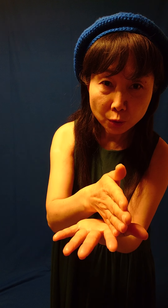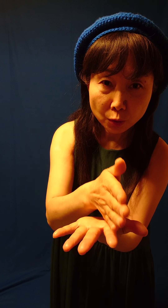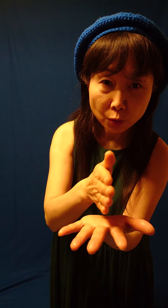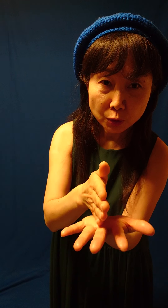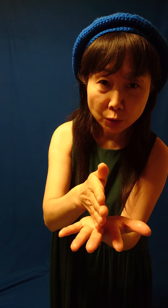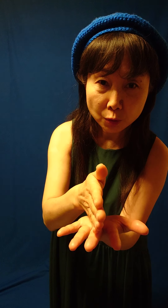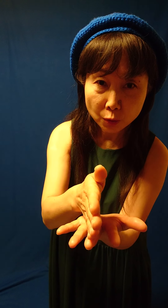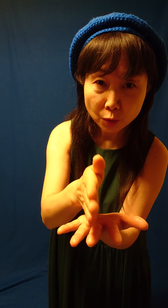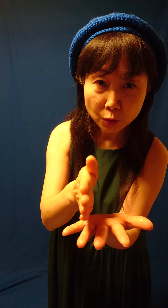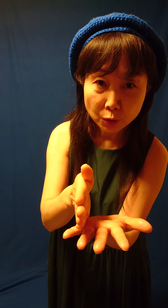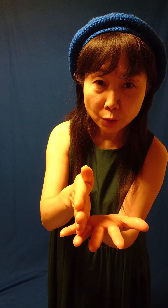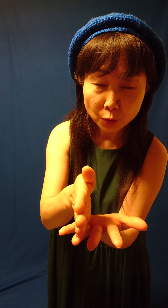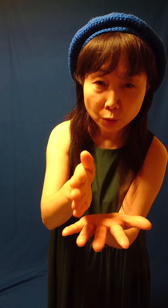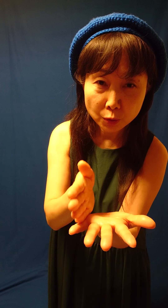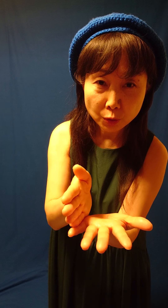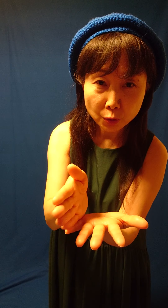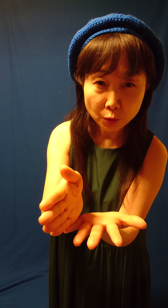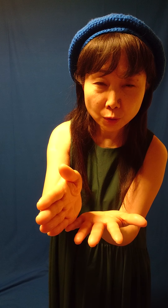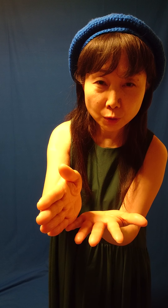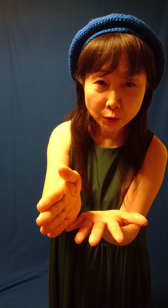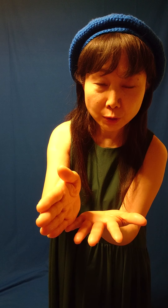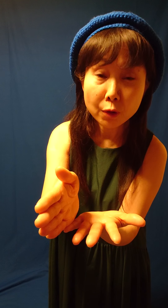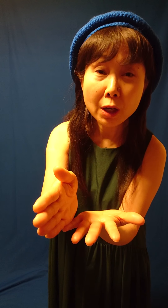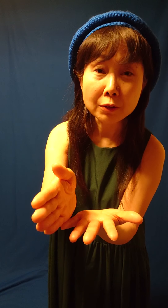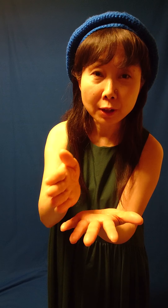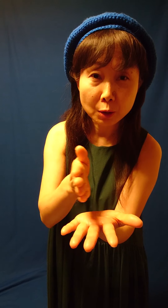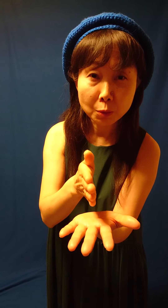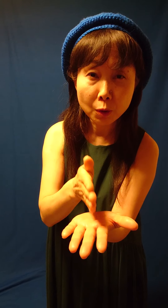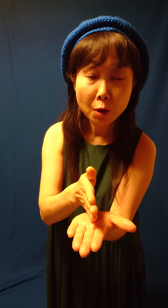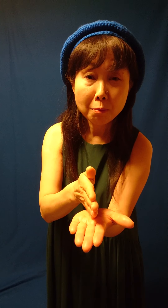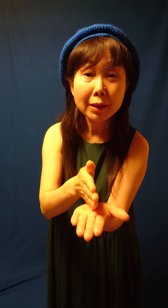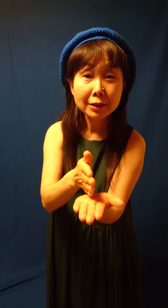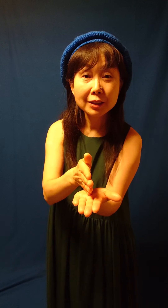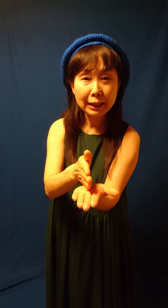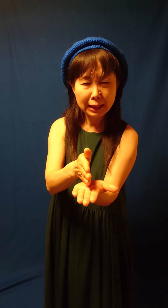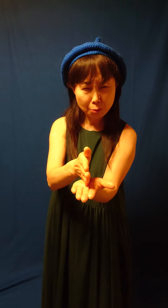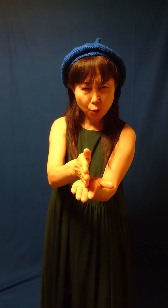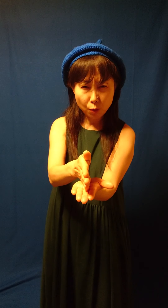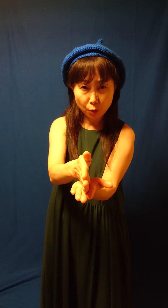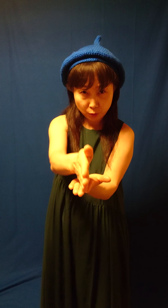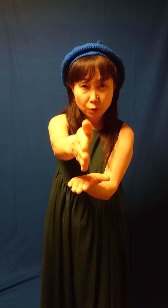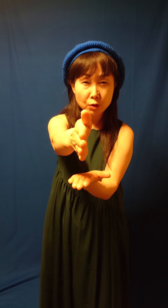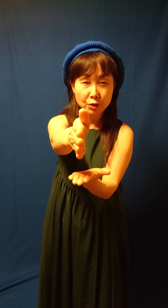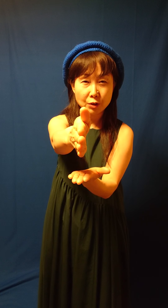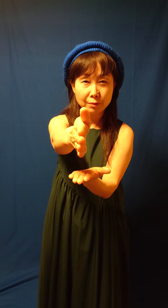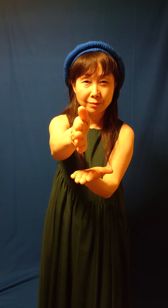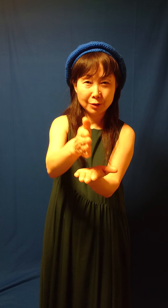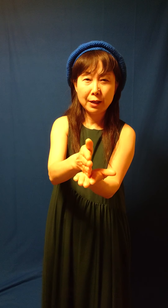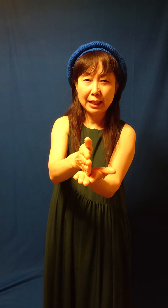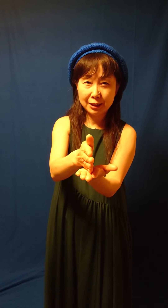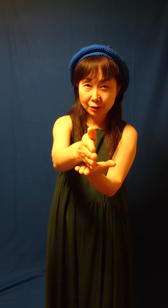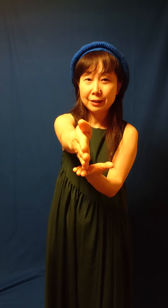このコース、このコース、このコース、このコース、いろいろあるんだけども、まっすぐだったらもうこのコース、これ一直線